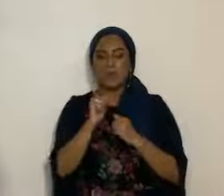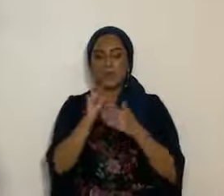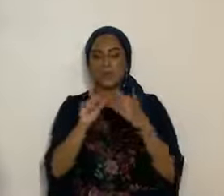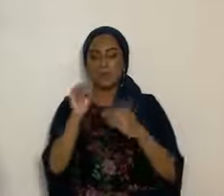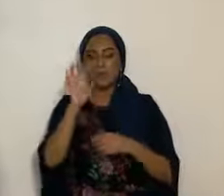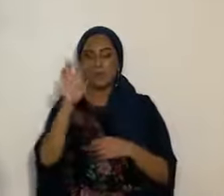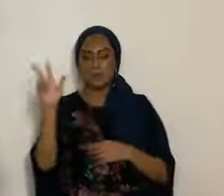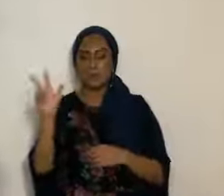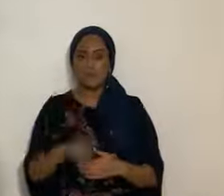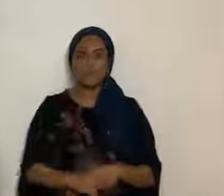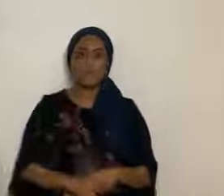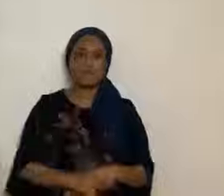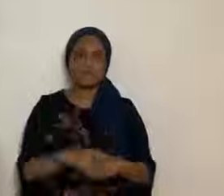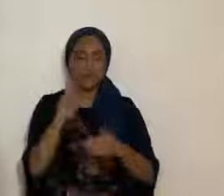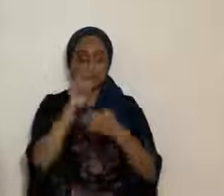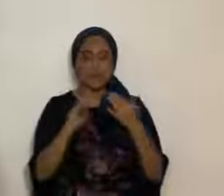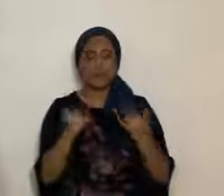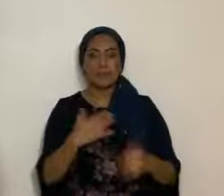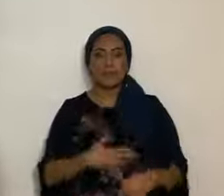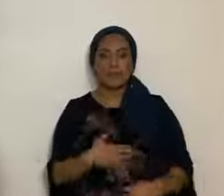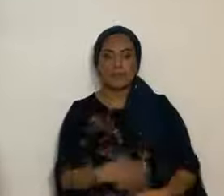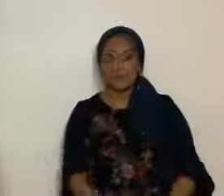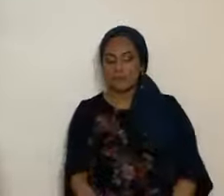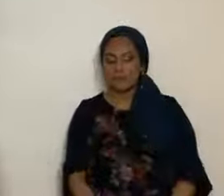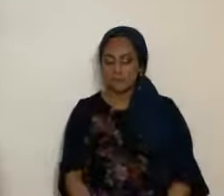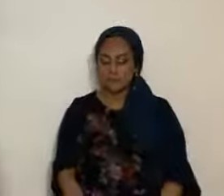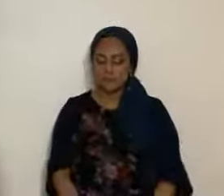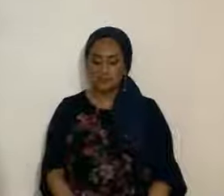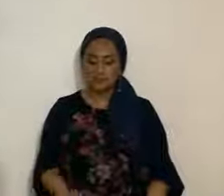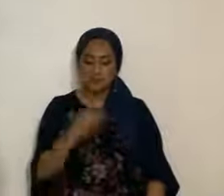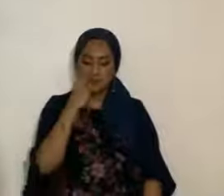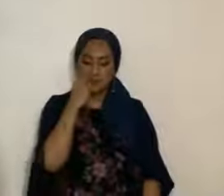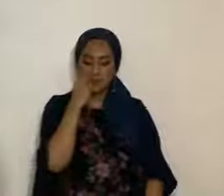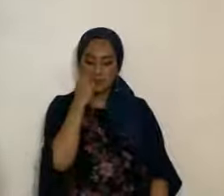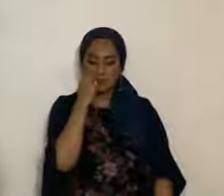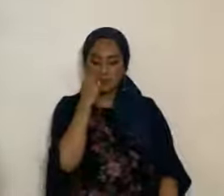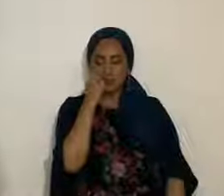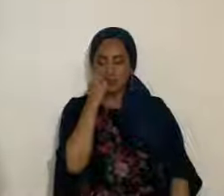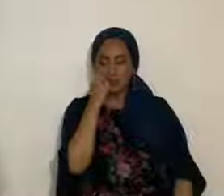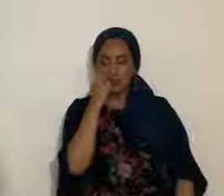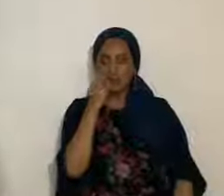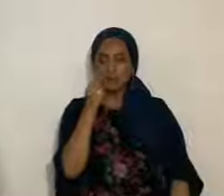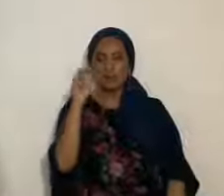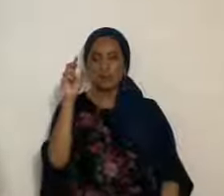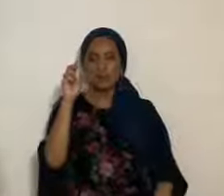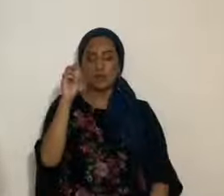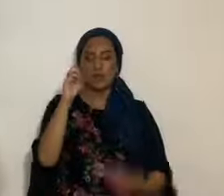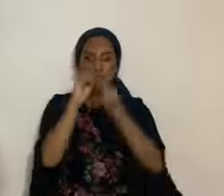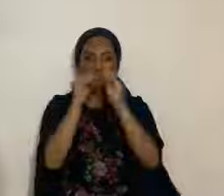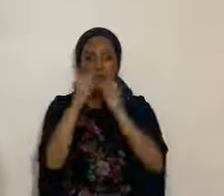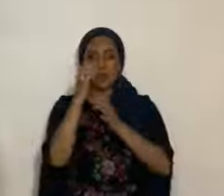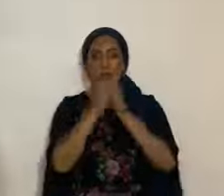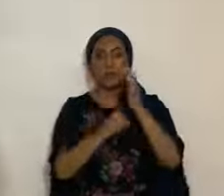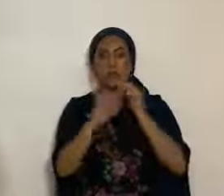1:53. Los invito a que vayamos precisamente al libro de Números, al capítulo 1, en el verso 53.